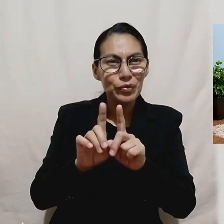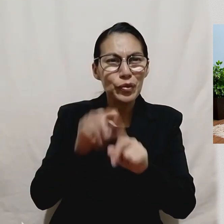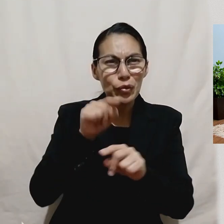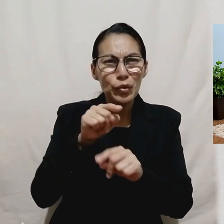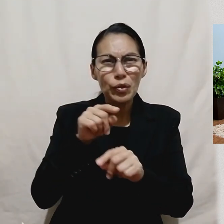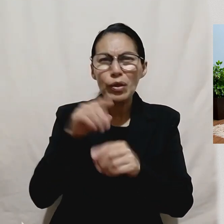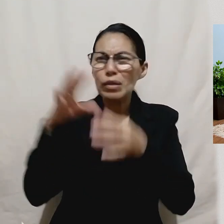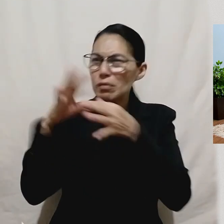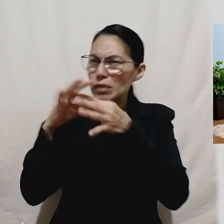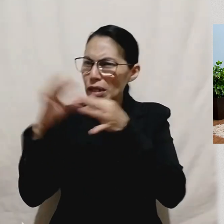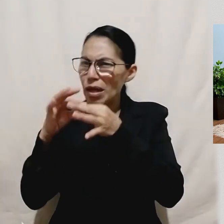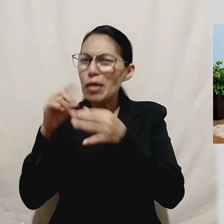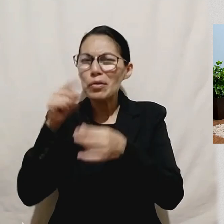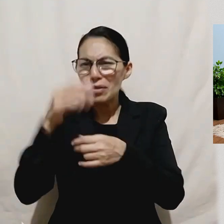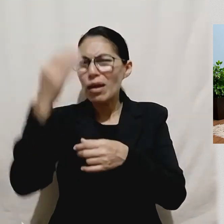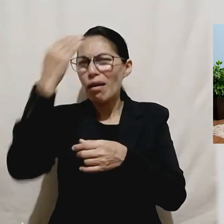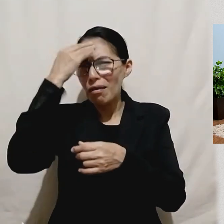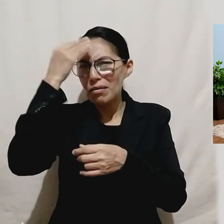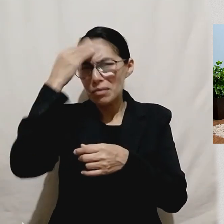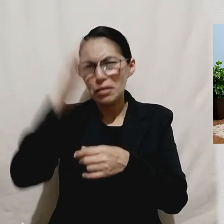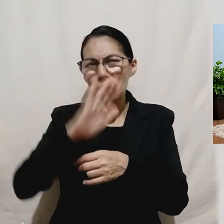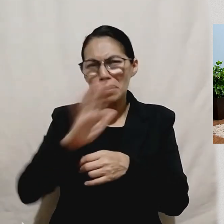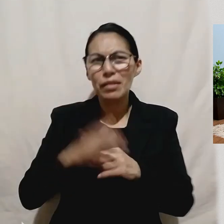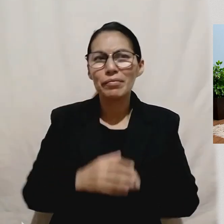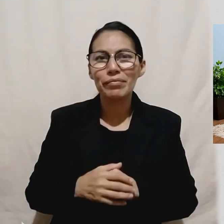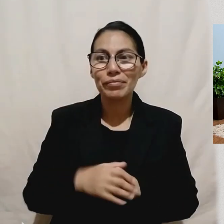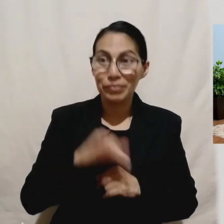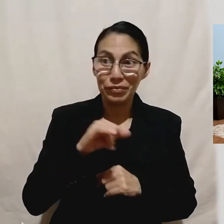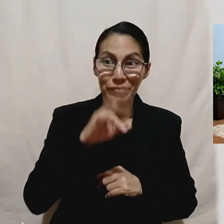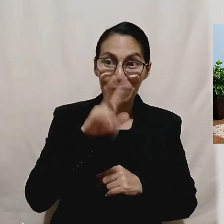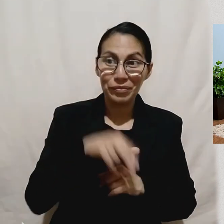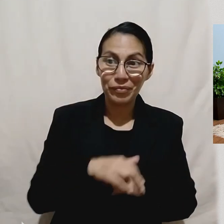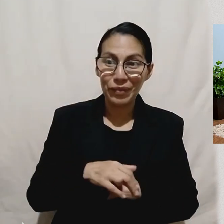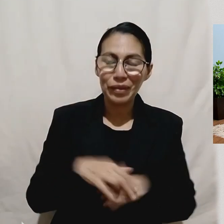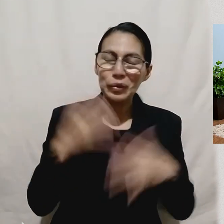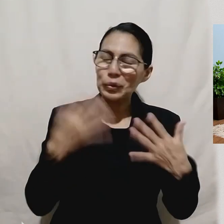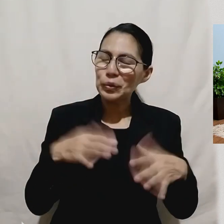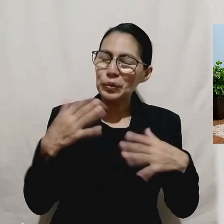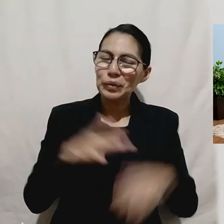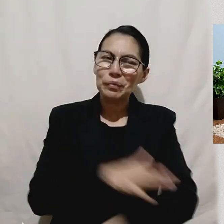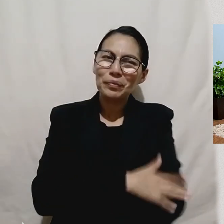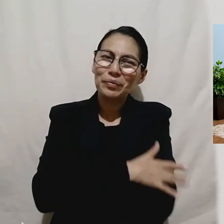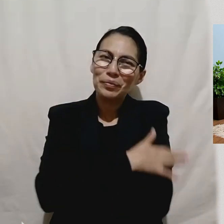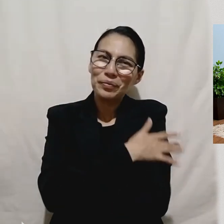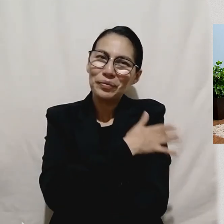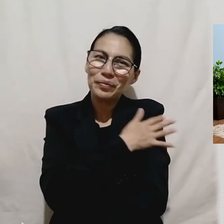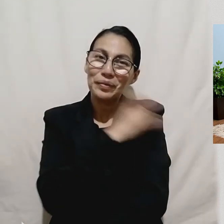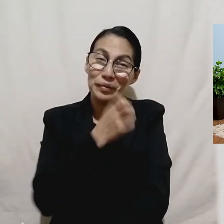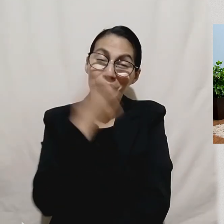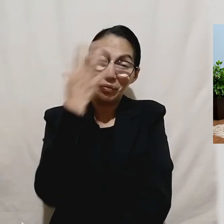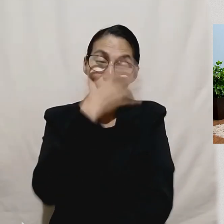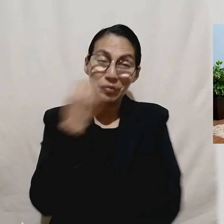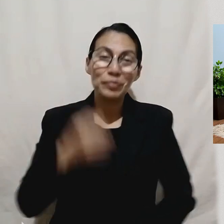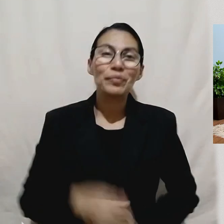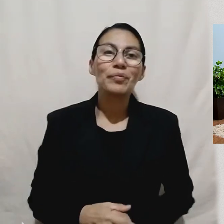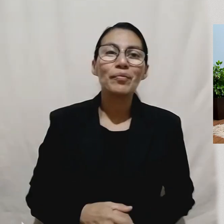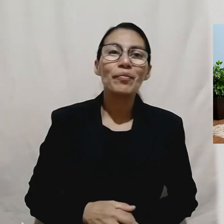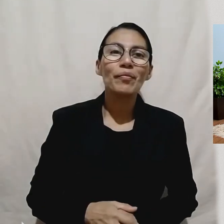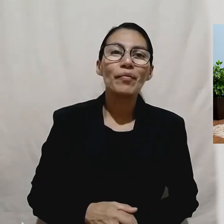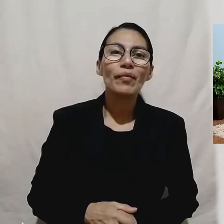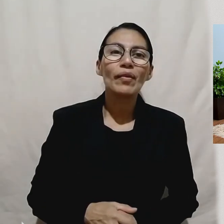hablaron de él ya lo sabía ya lo conociste por ti mismo qué qué experiencia que